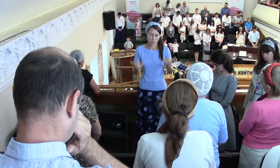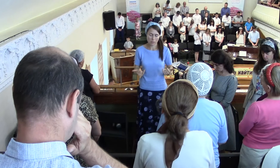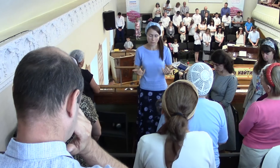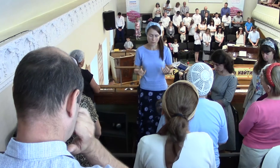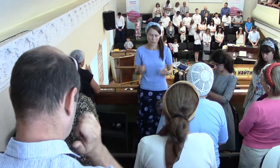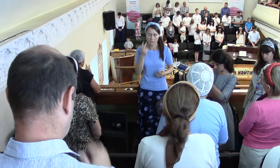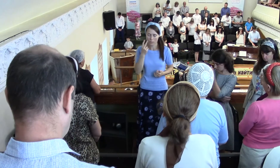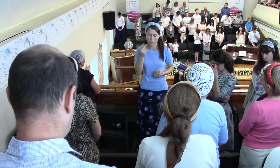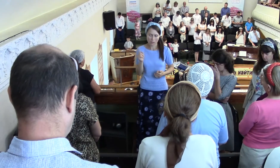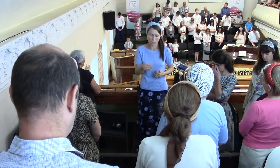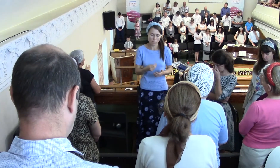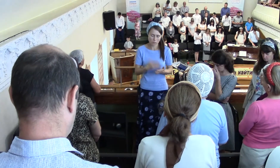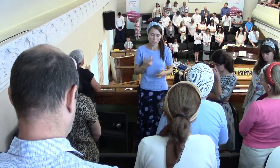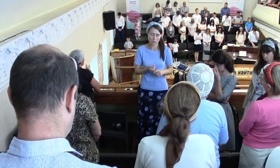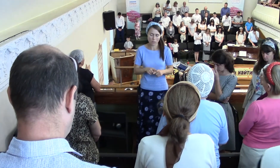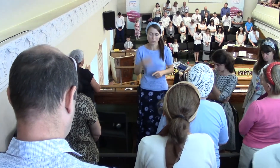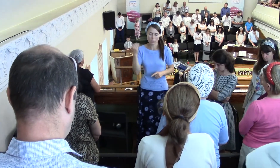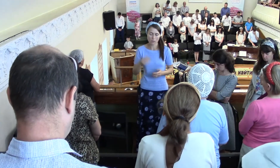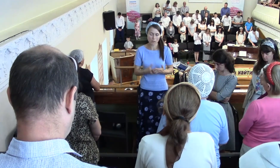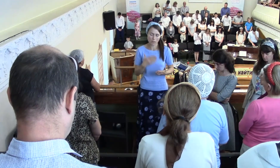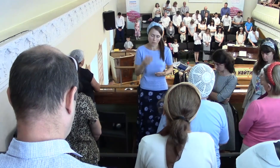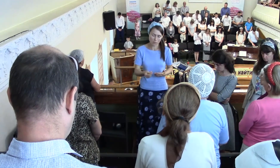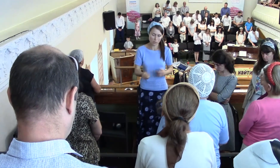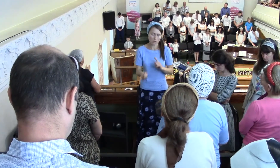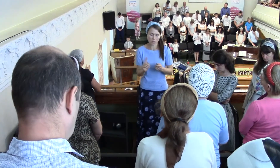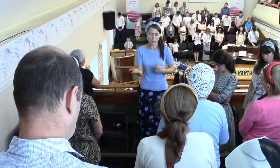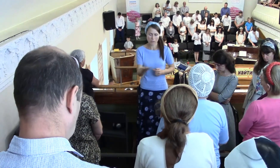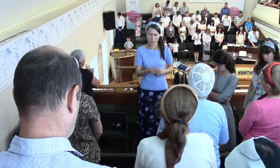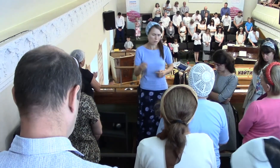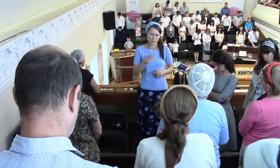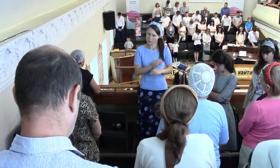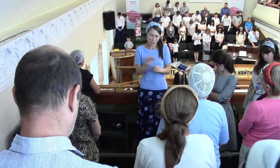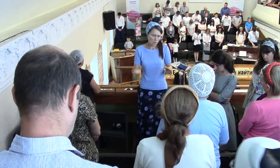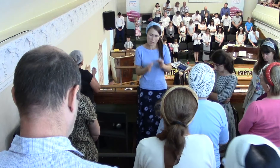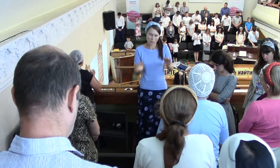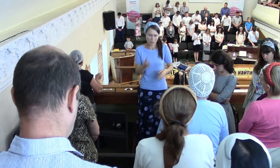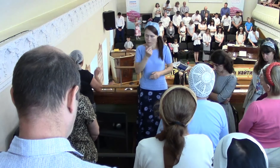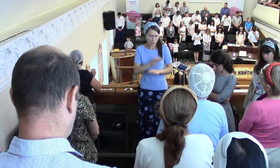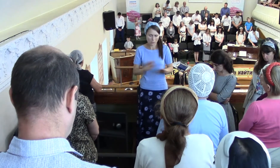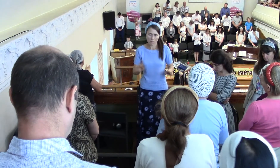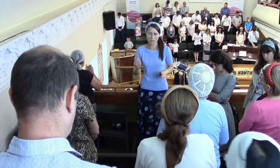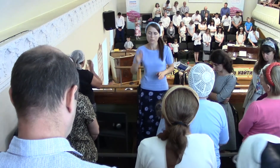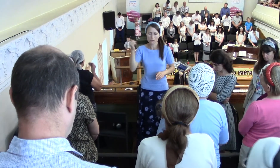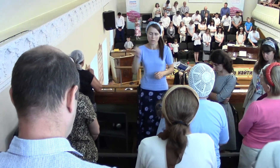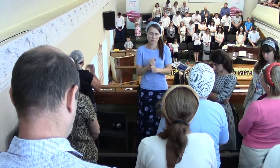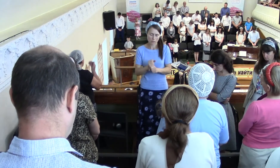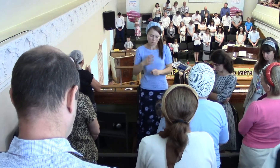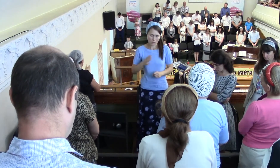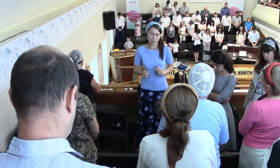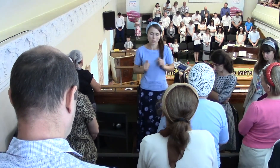всегда ту цену, которую Ты заплатил за нас. И никогда не забывать всего того, что Ты сделал для нас. И дай